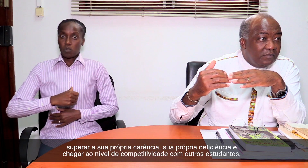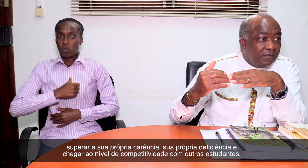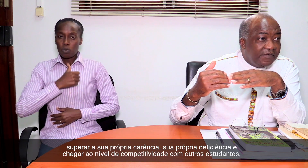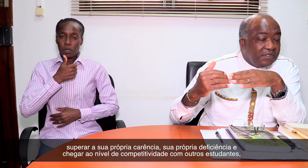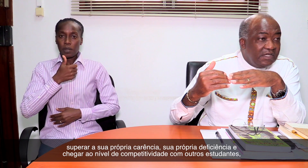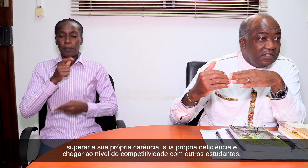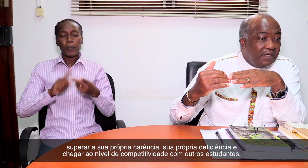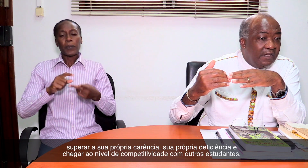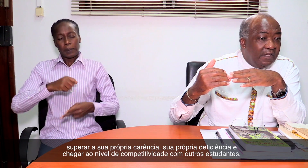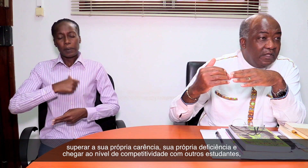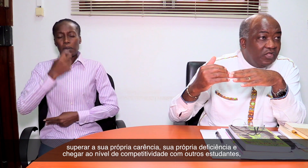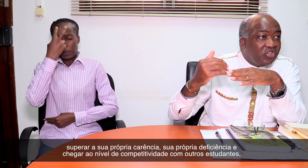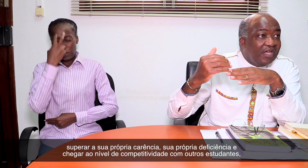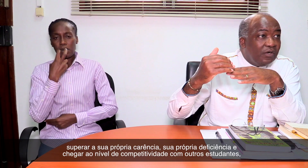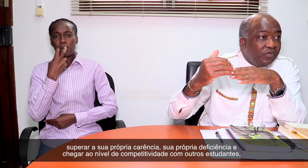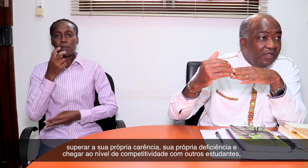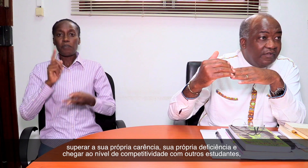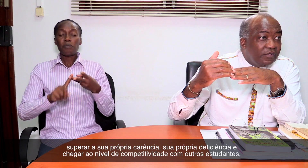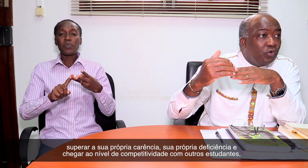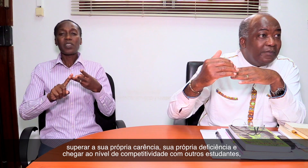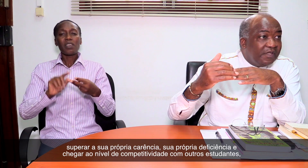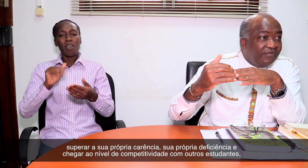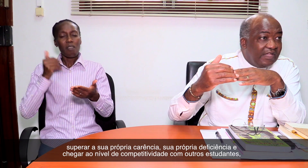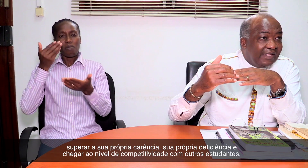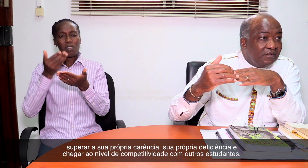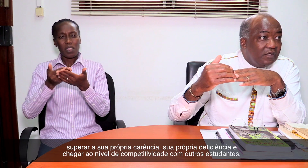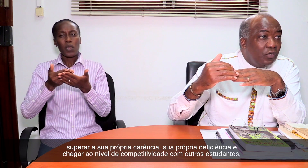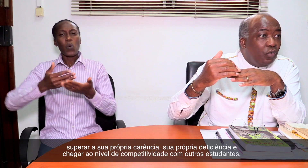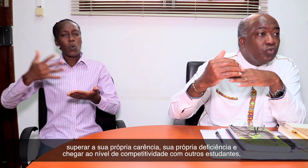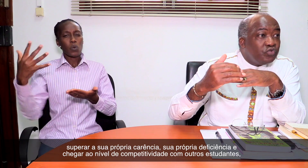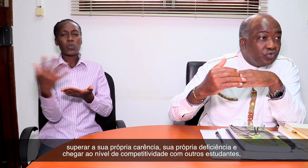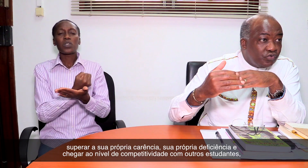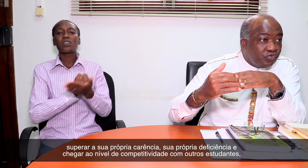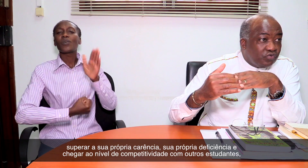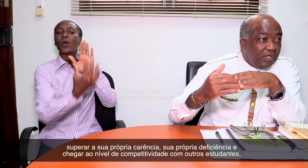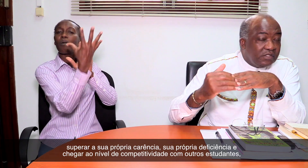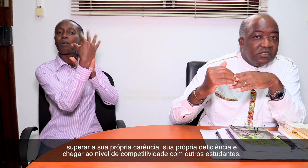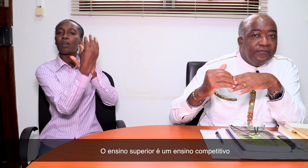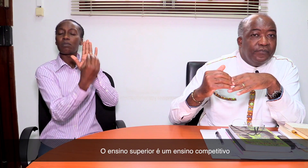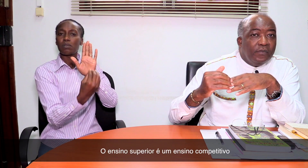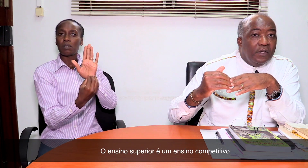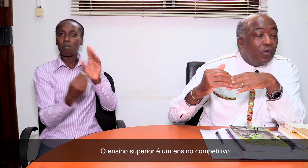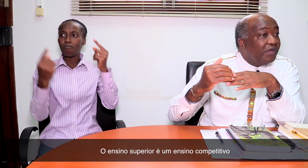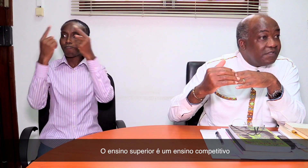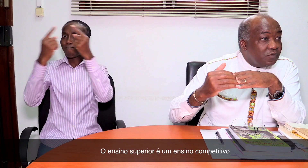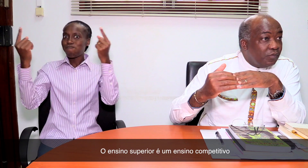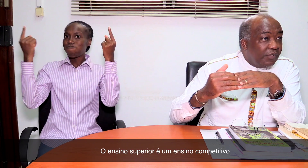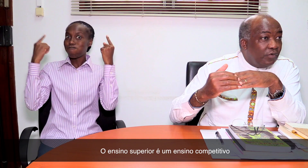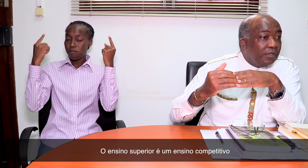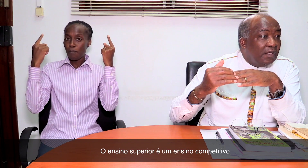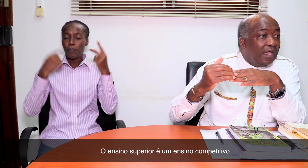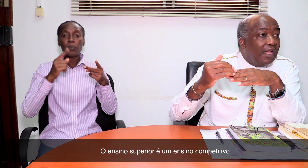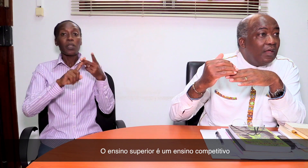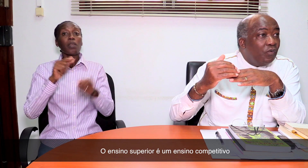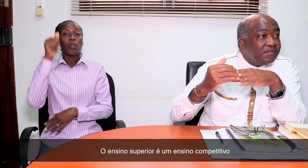própria deficiência e chegar a um nível de competitividade com os outros estudantes. O ensino